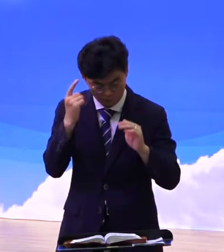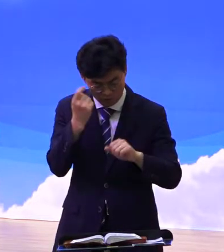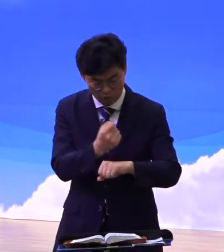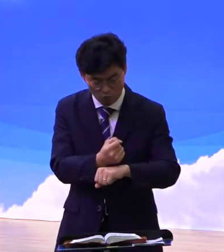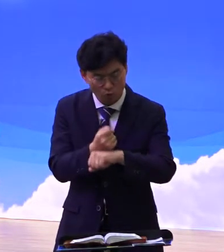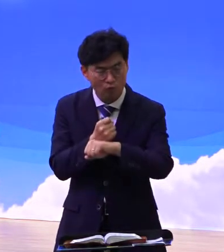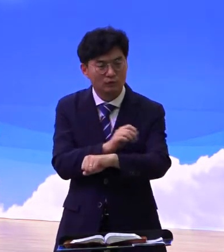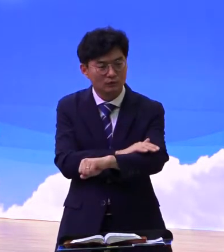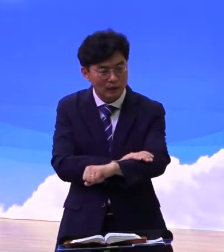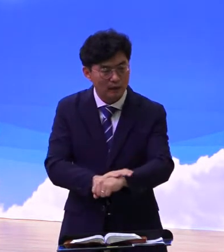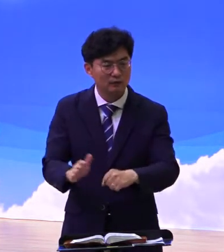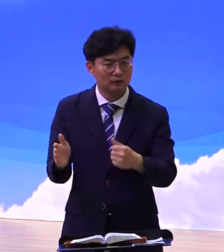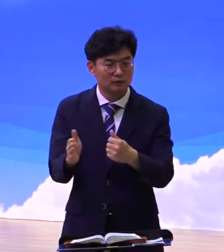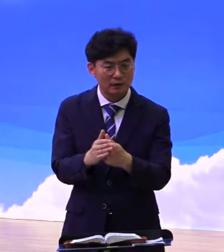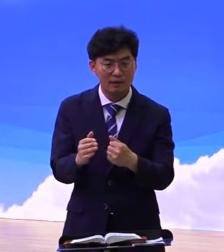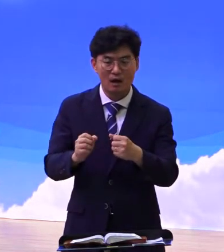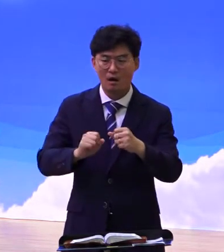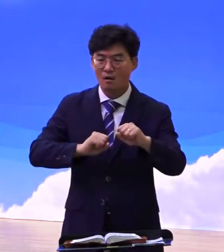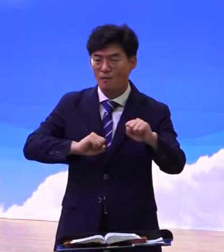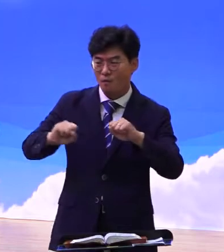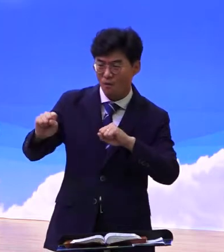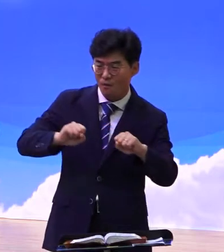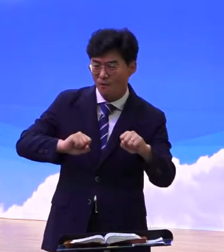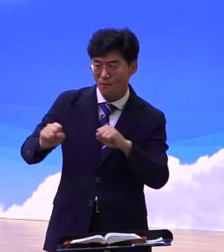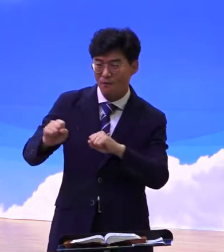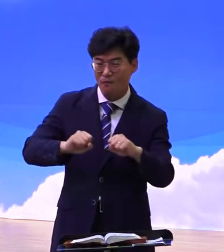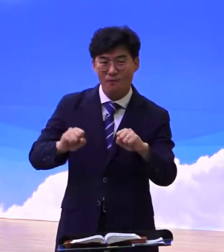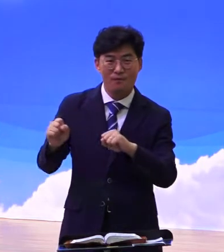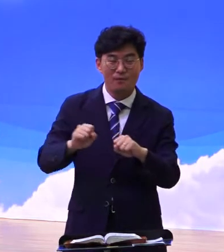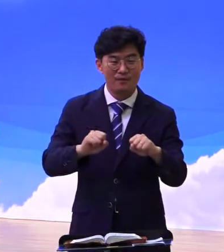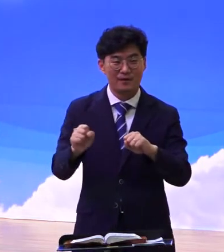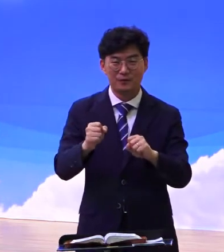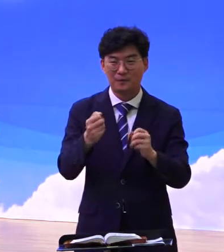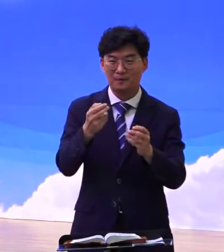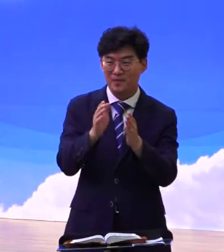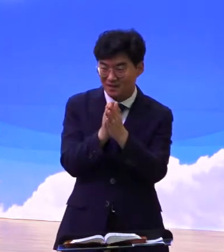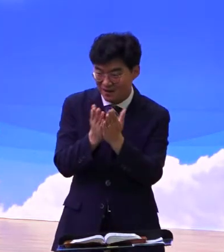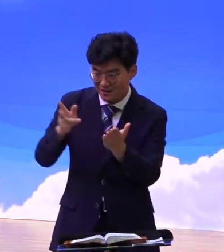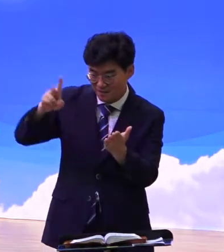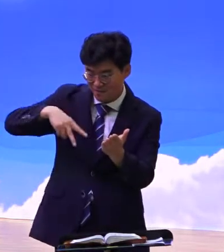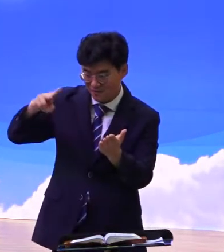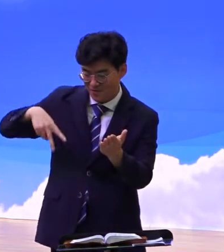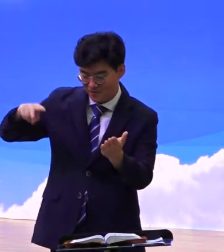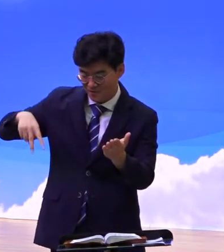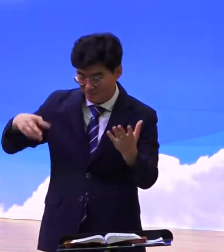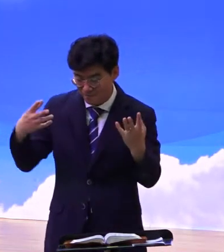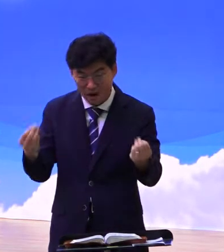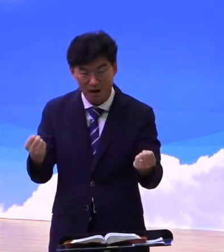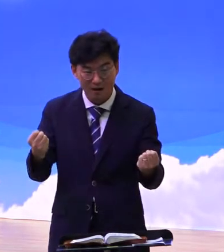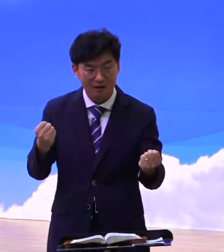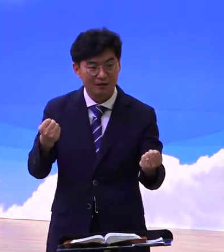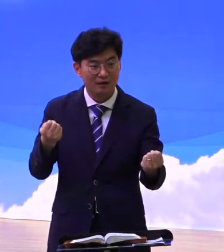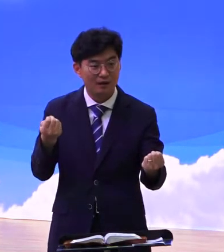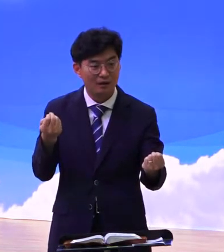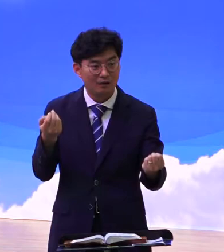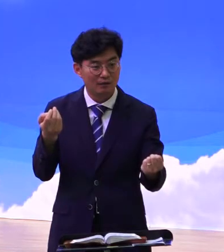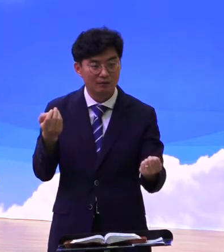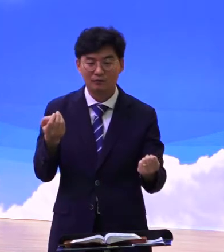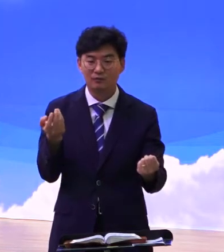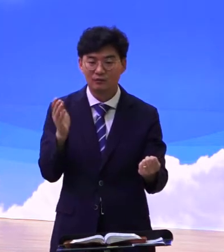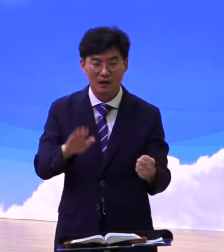그렇다면 바울이 여러 교회에 편지를 쓴 것처럼 어느 때인가 베레아 교회에도